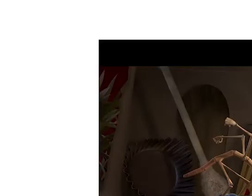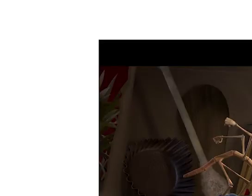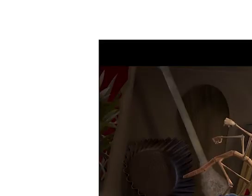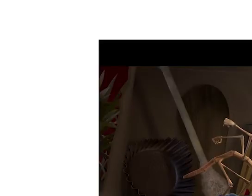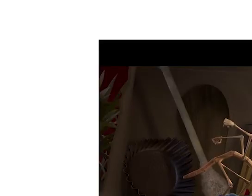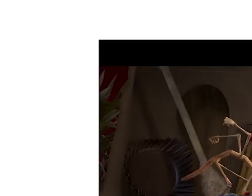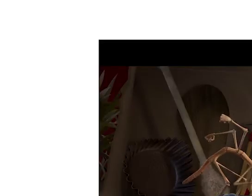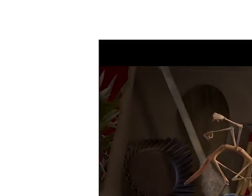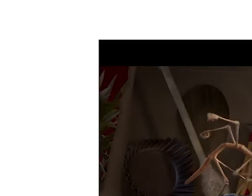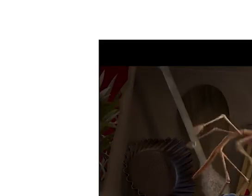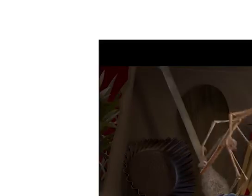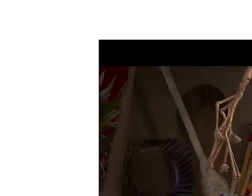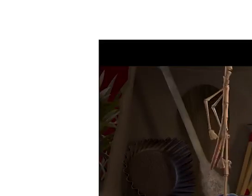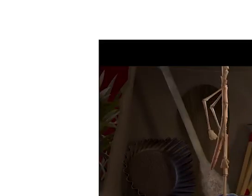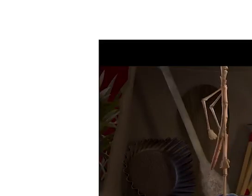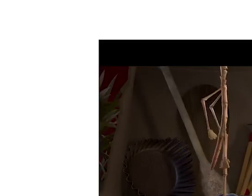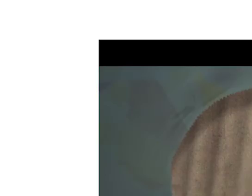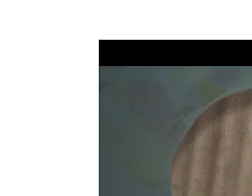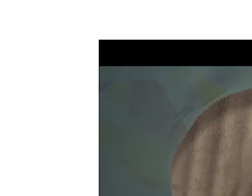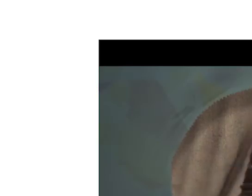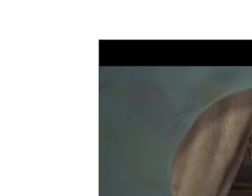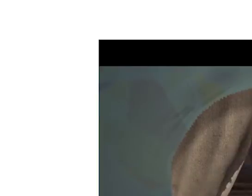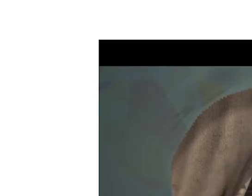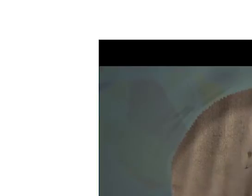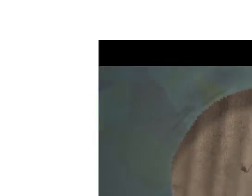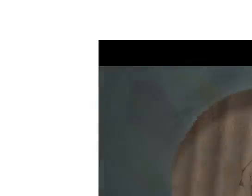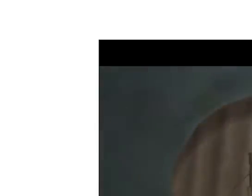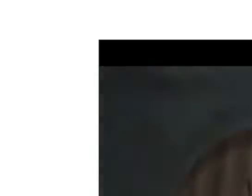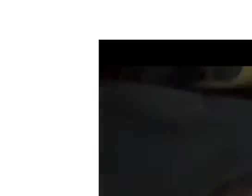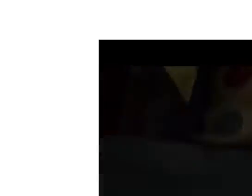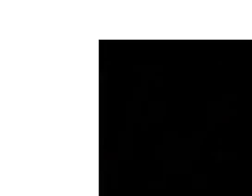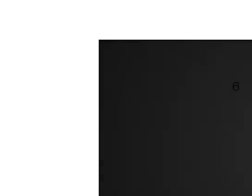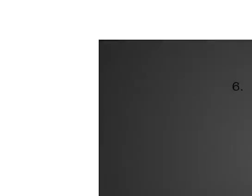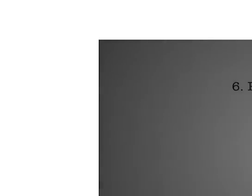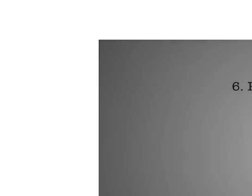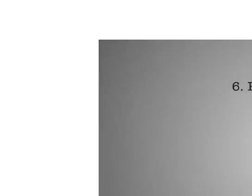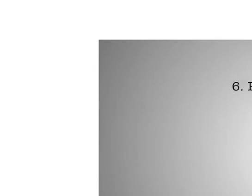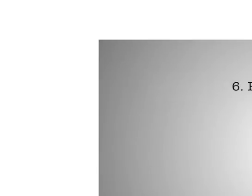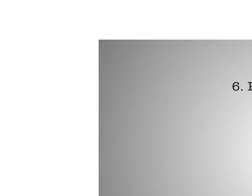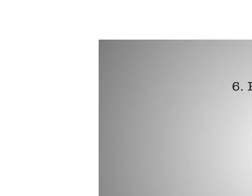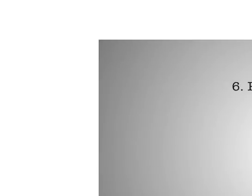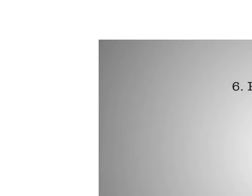é a graça! Agora entra! Seu parasita.